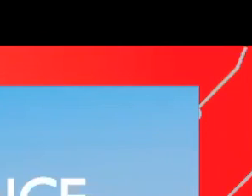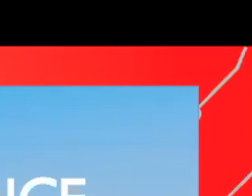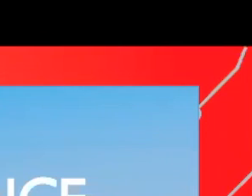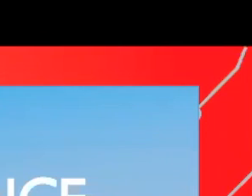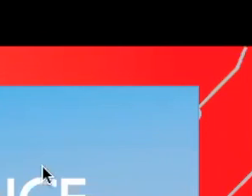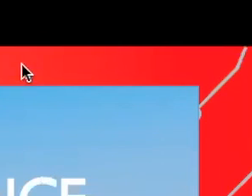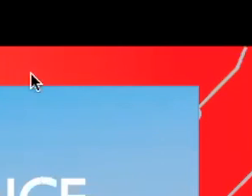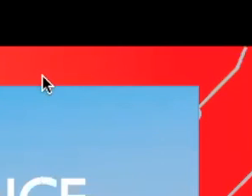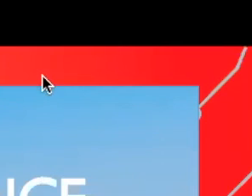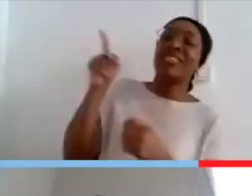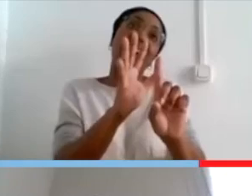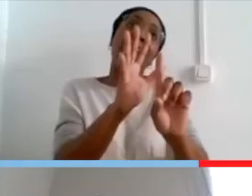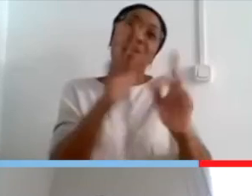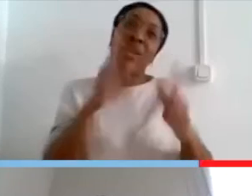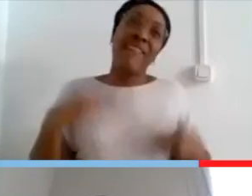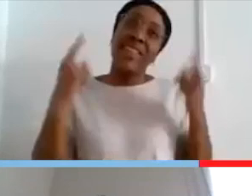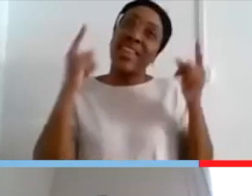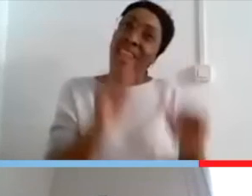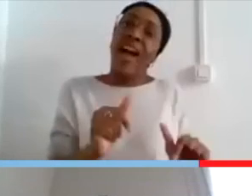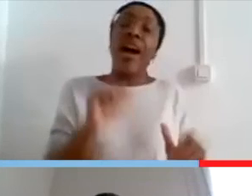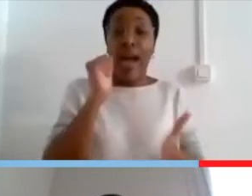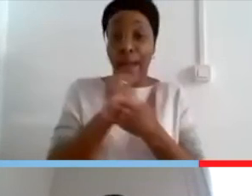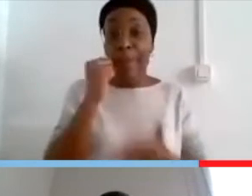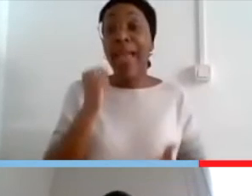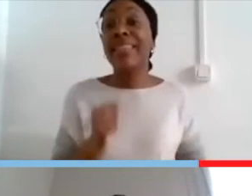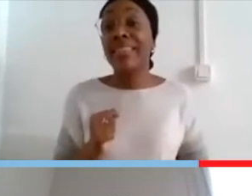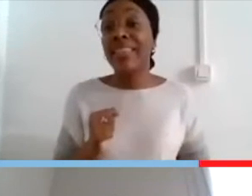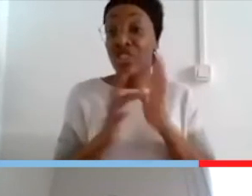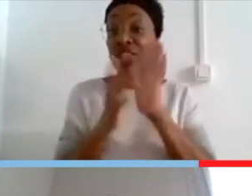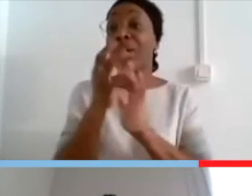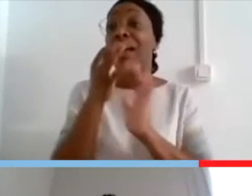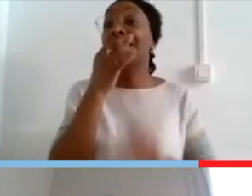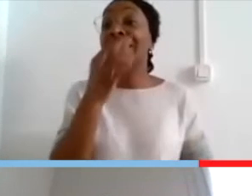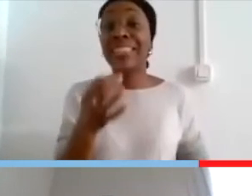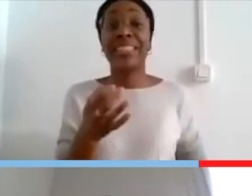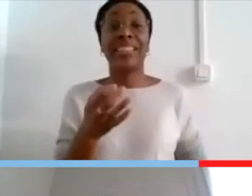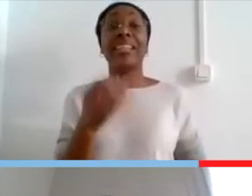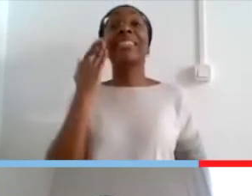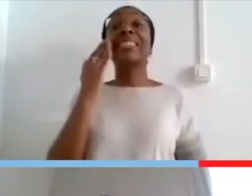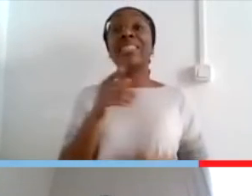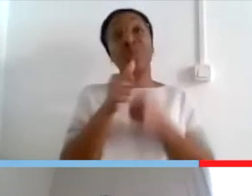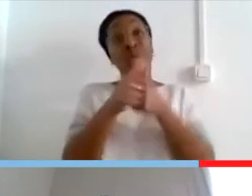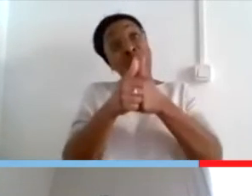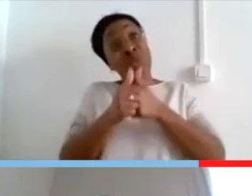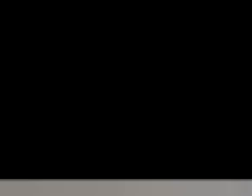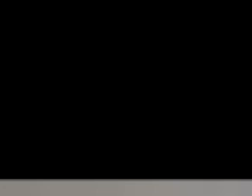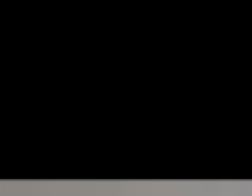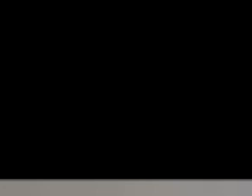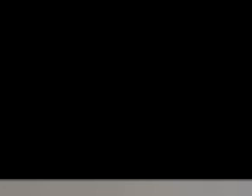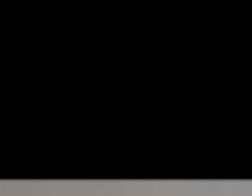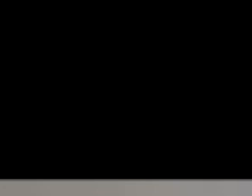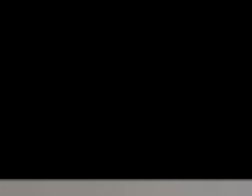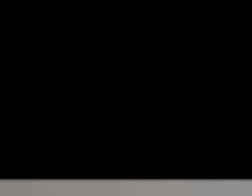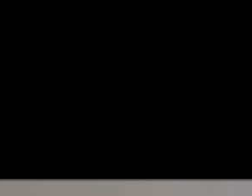vie. Amen. Celui qui me suit ne marchera pas dans les ténèbres,